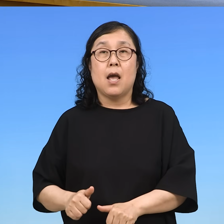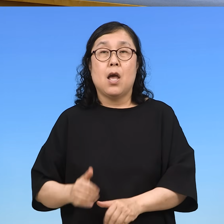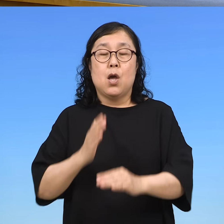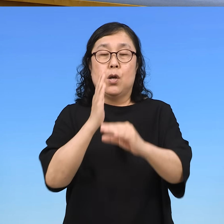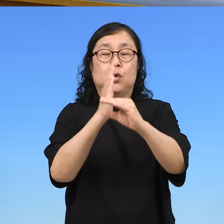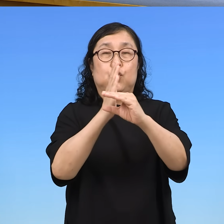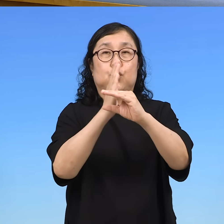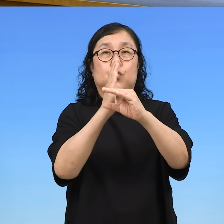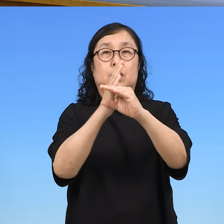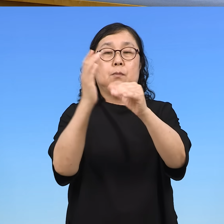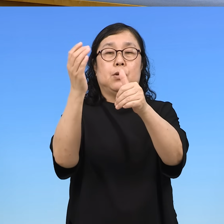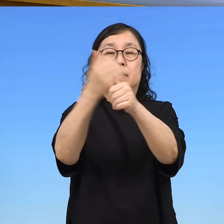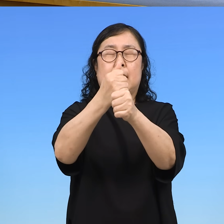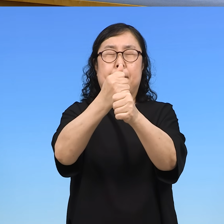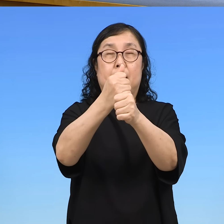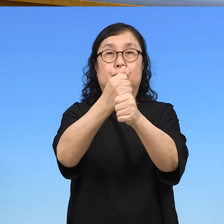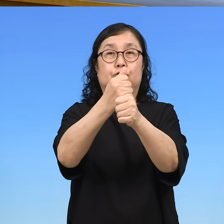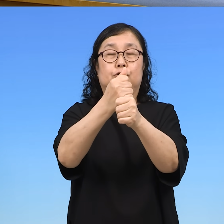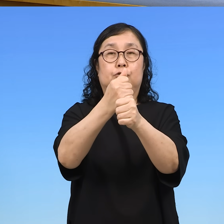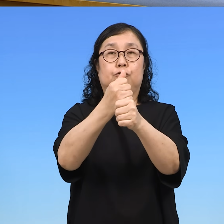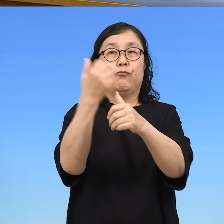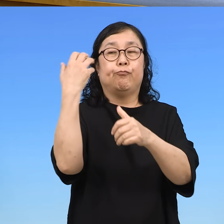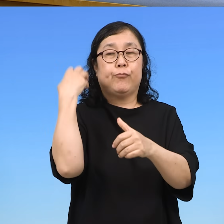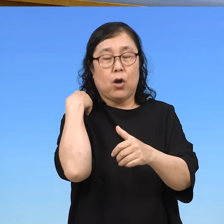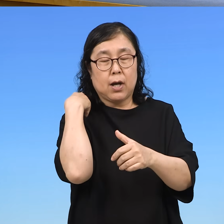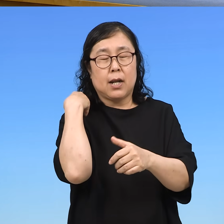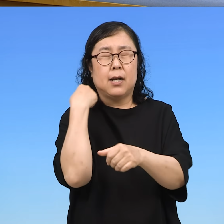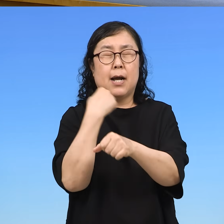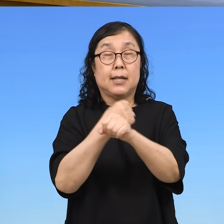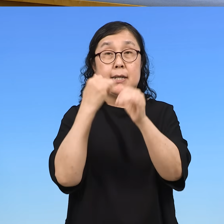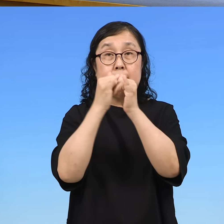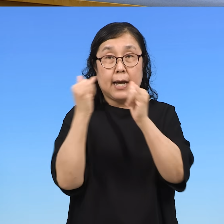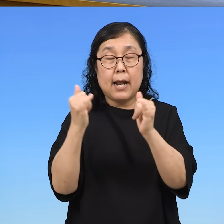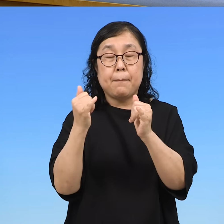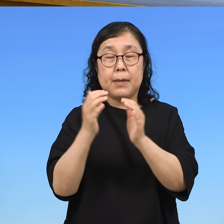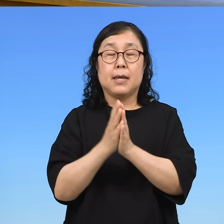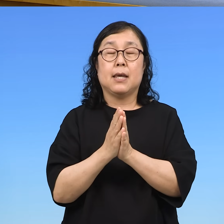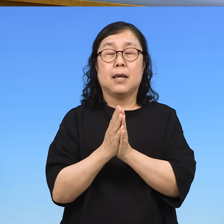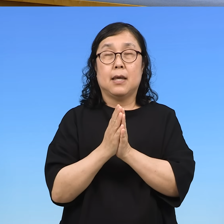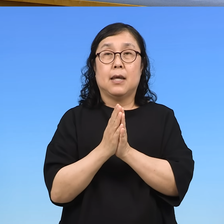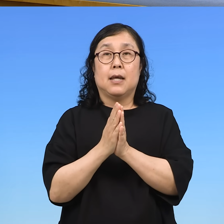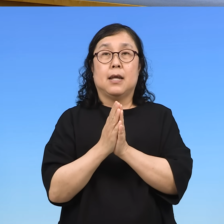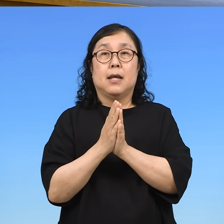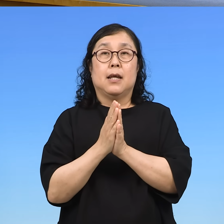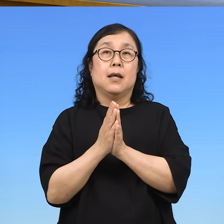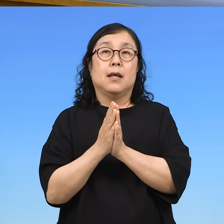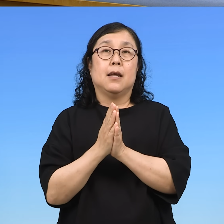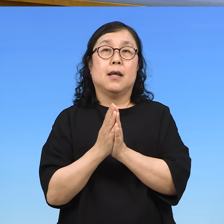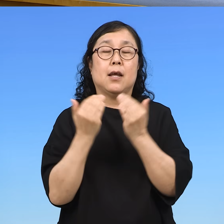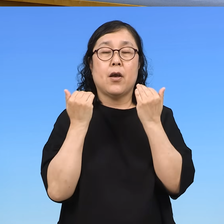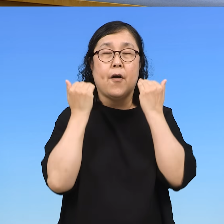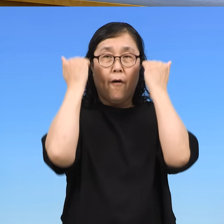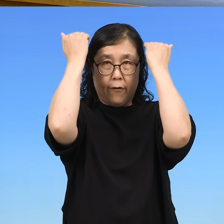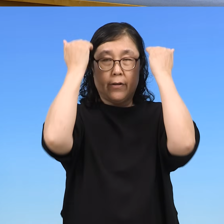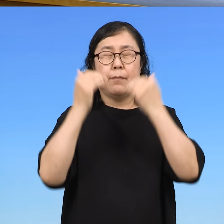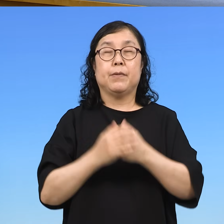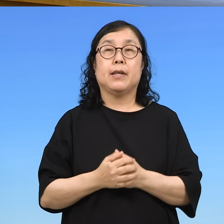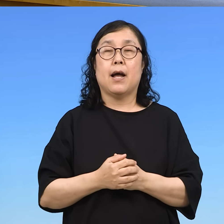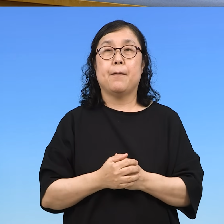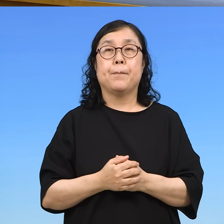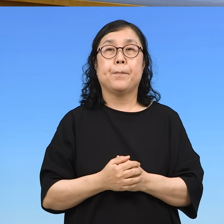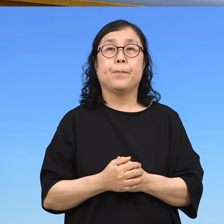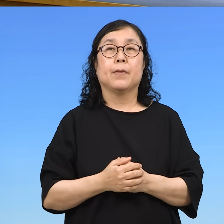잡아주는 역할을 하는 분이, 이분이 어른이라는 겁니다. 다윗이 지금 아들 솔로몬에게 어떤 중심을 잡아줍니까?